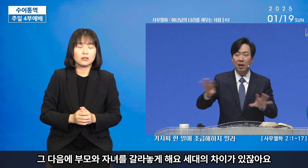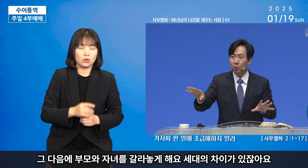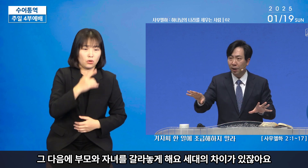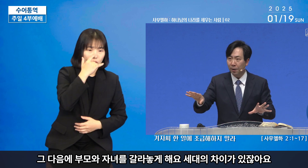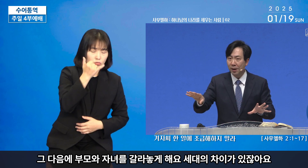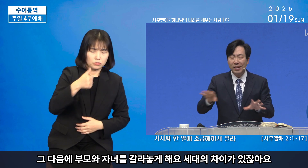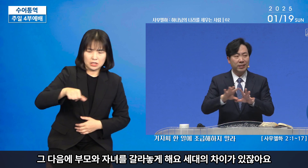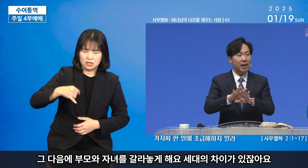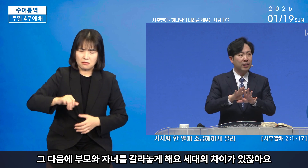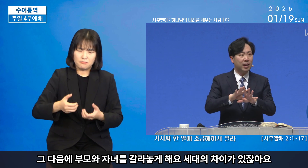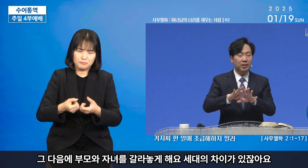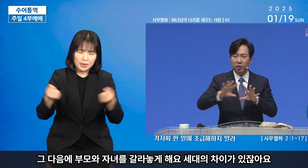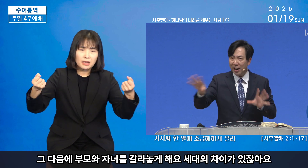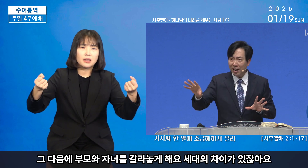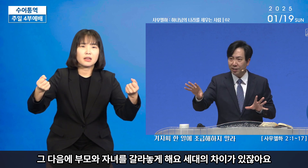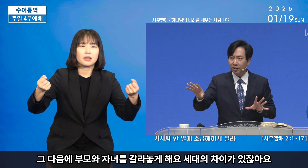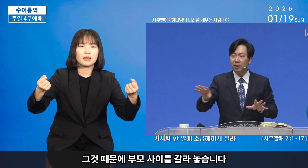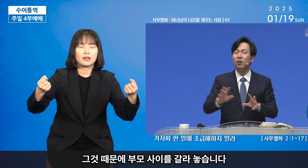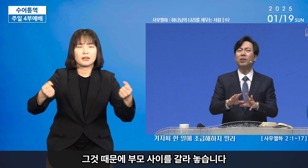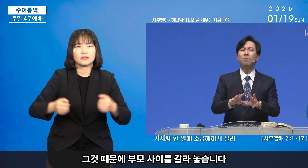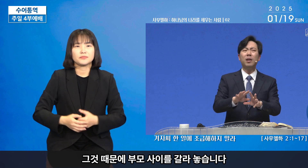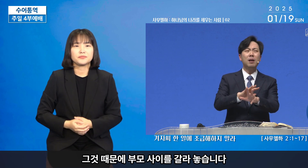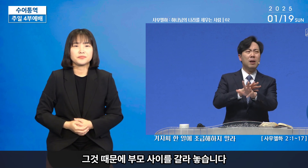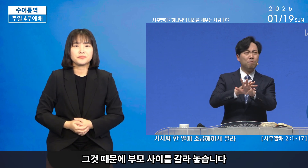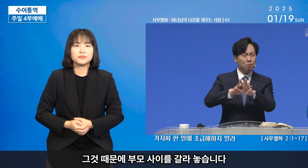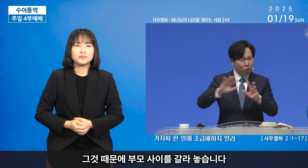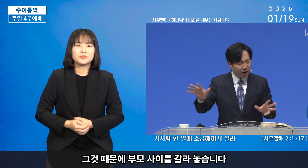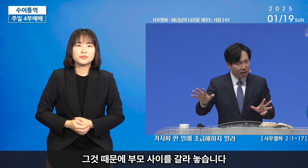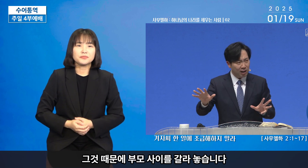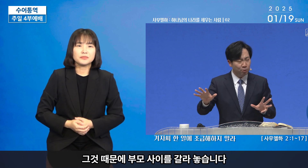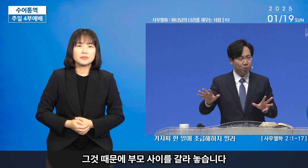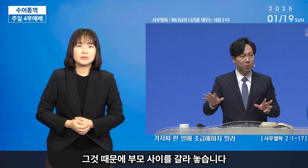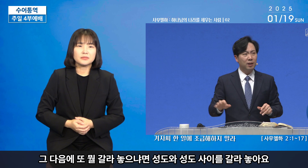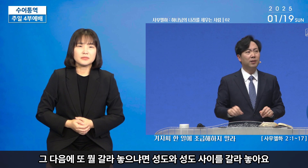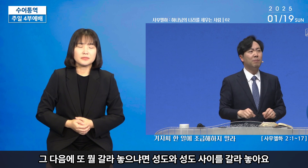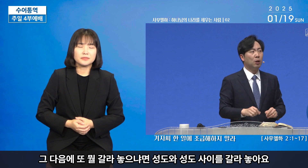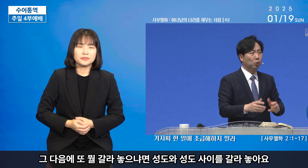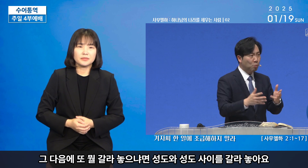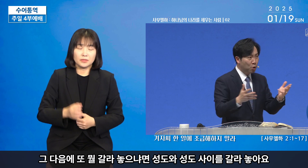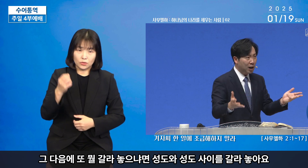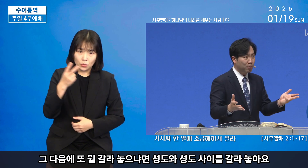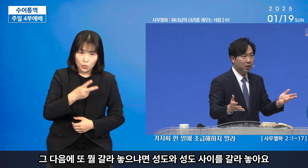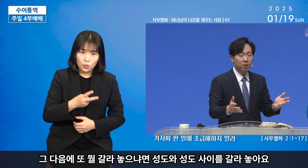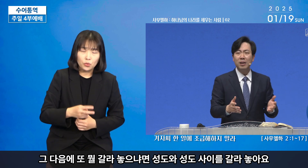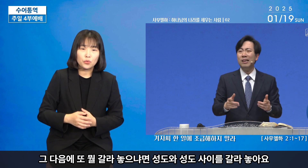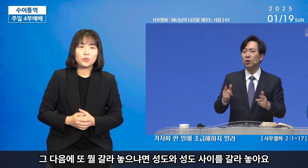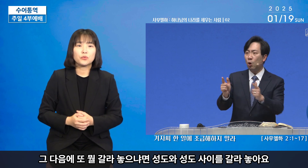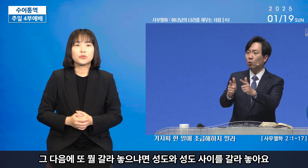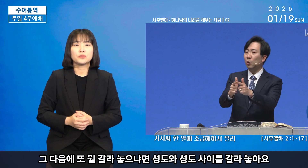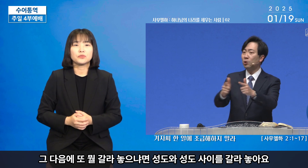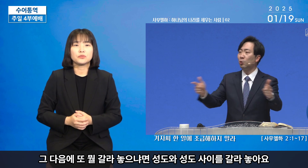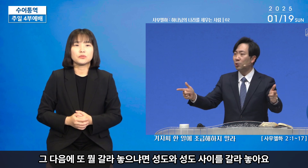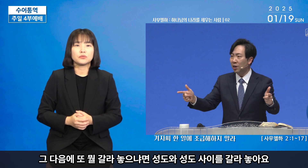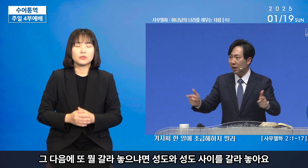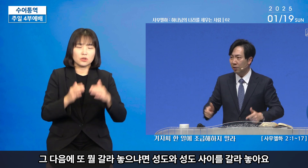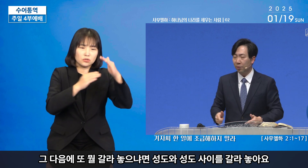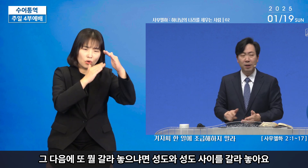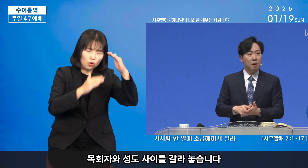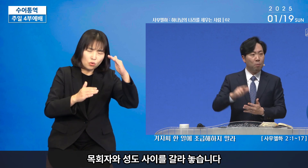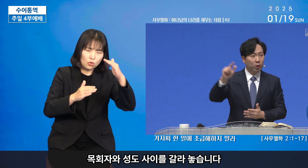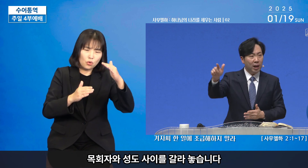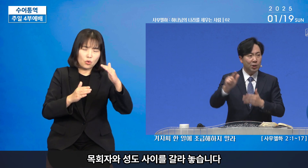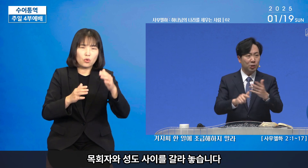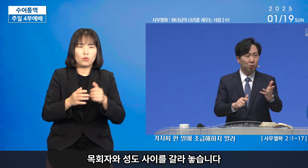자녀를 갈라놓게 해요. 세대의 차이가 있잖아요. 그것 때문에 부모 사이를 갈라놓습니다. 그 다음에 또 뭘 갈라놓냐면 성도와 성도 사이를